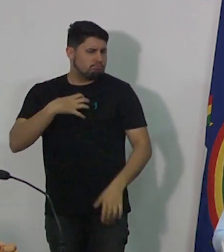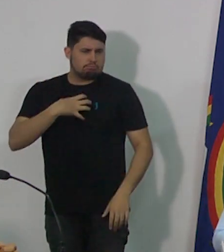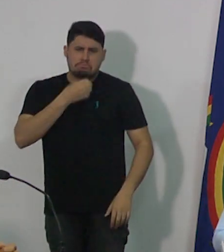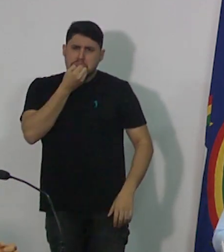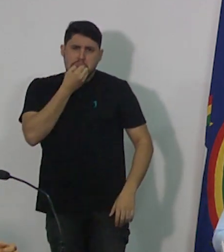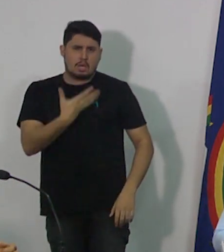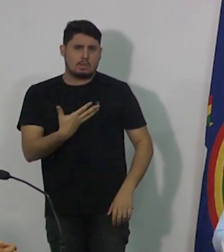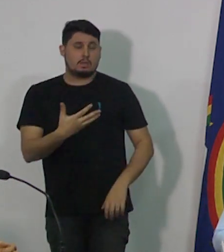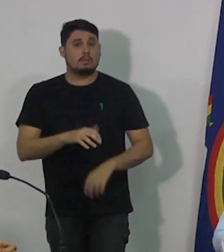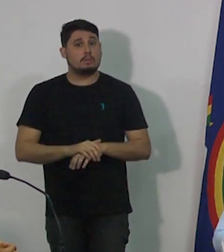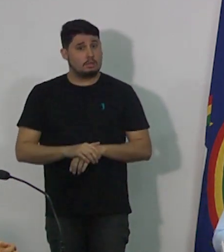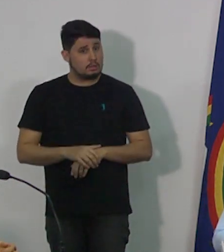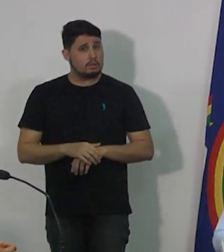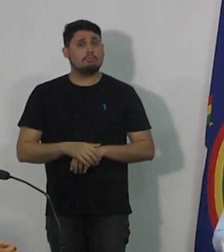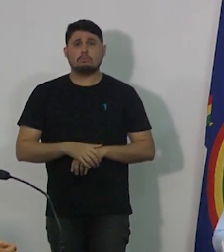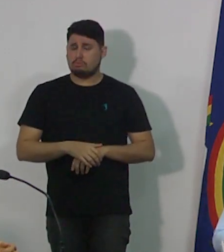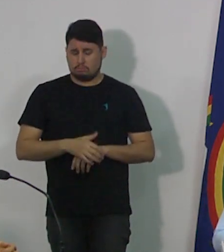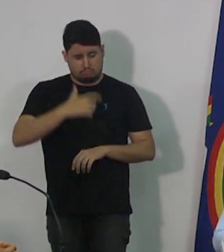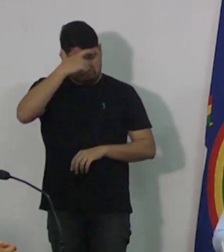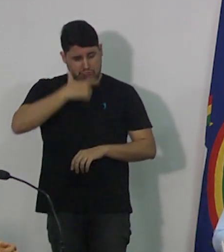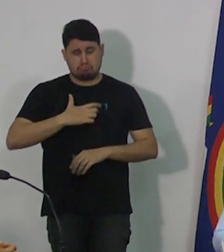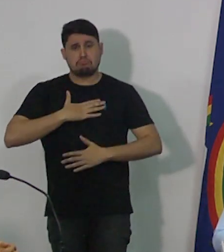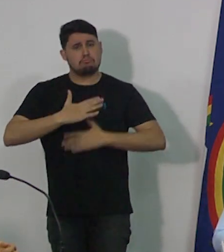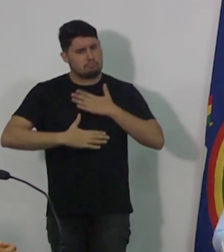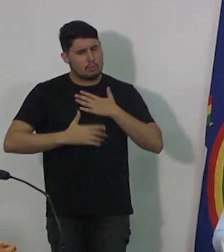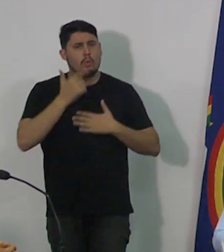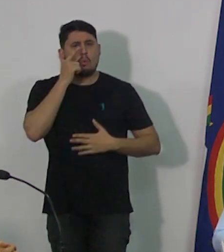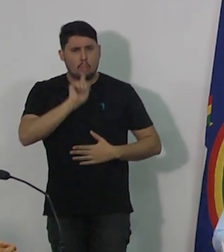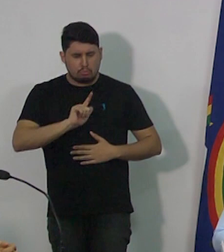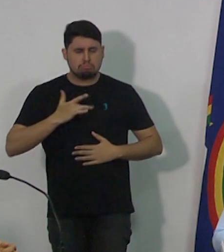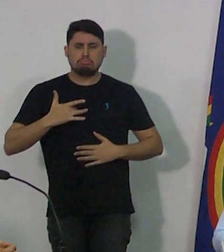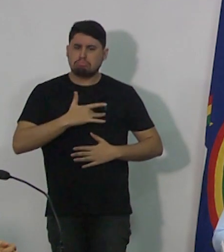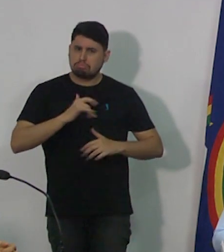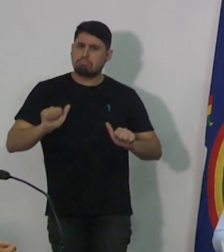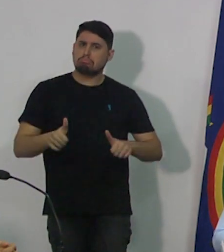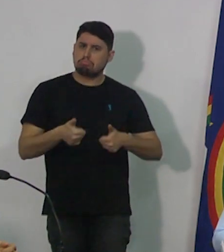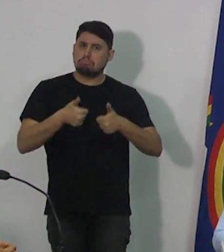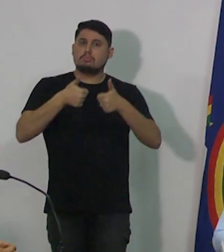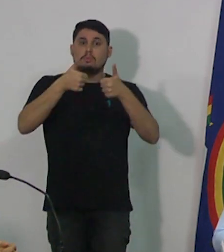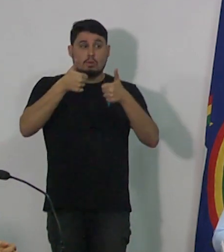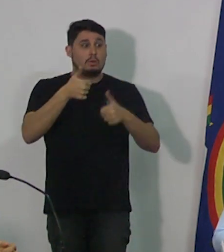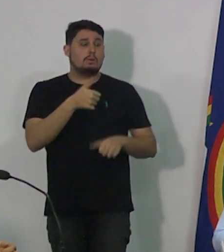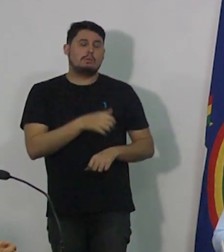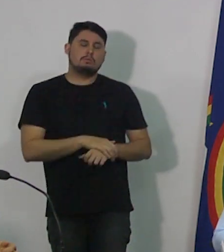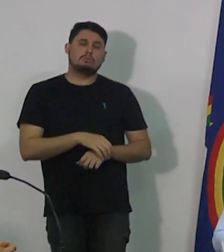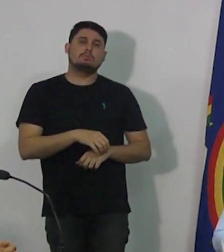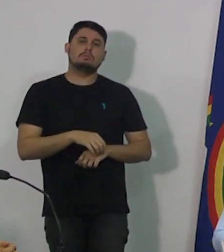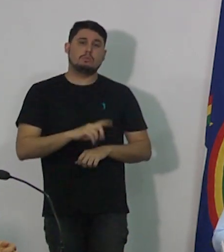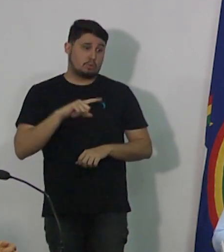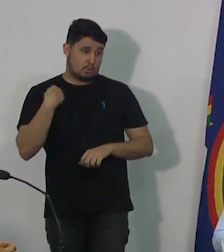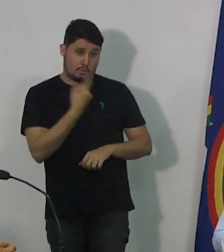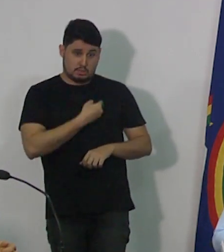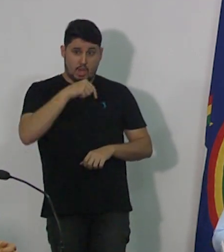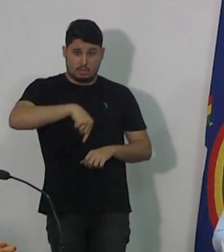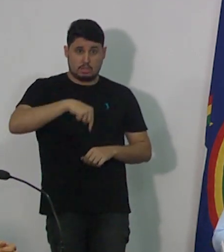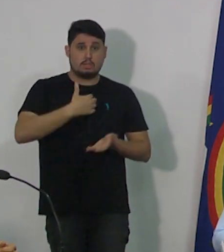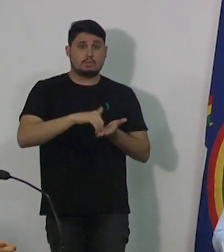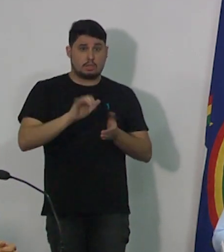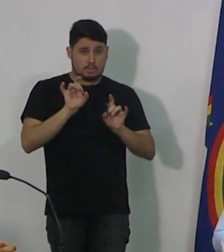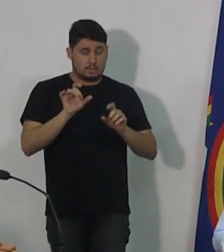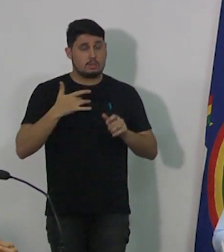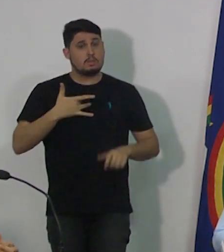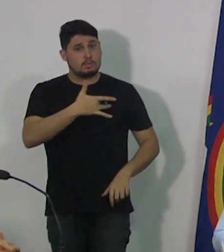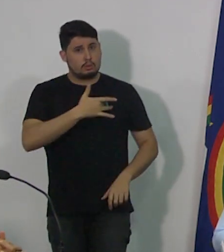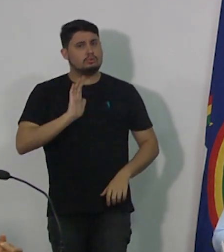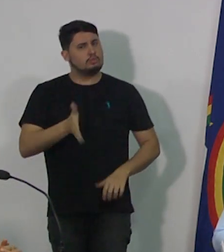é uma pessoa que está super bem, que ela está evoluindo. A gente tem acompanhado o caso desde então. A Secretaria de Saúde tem acompanhado